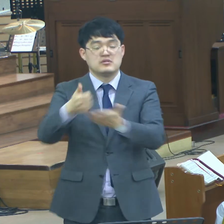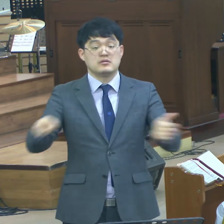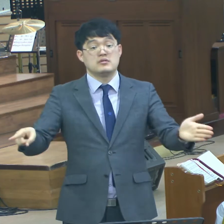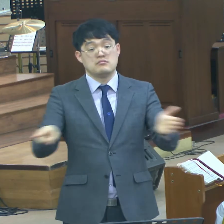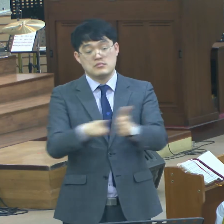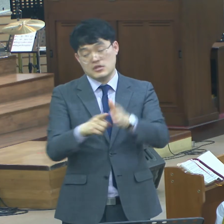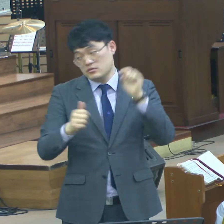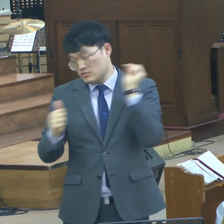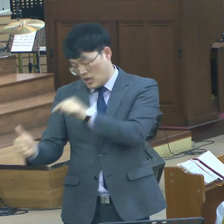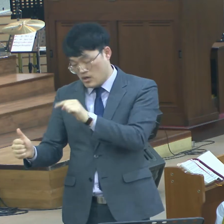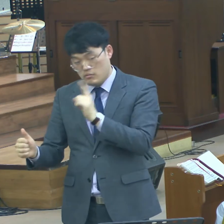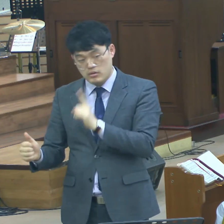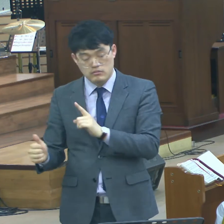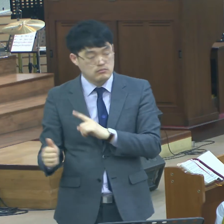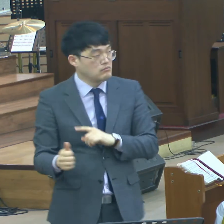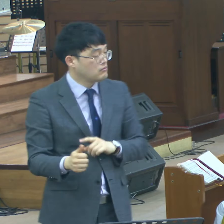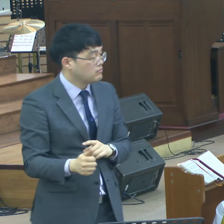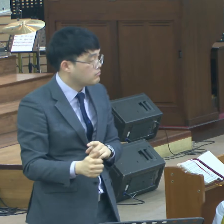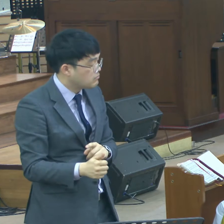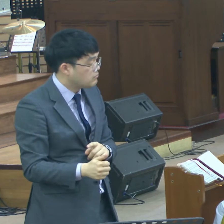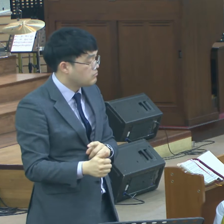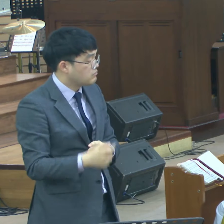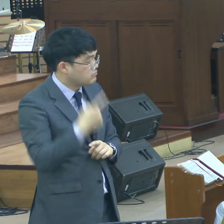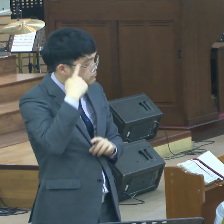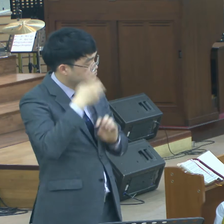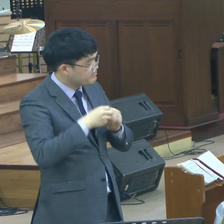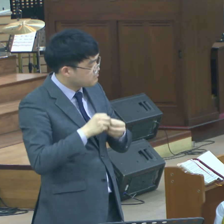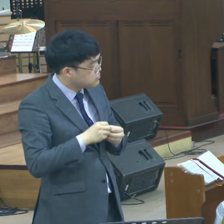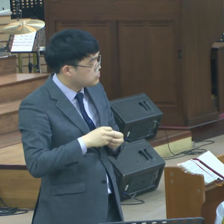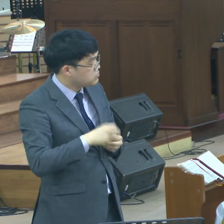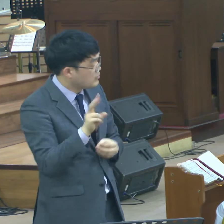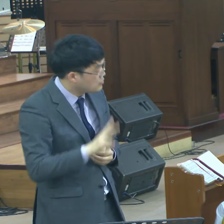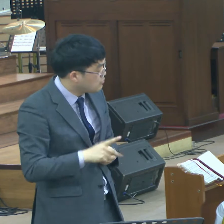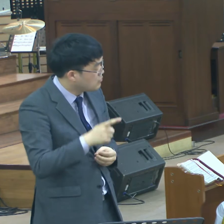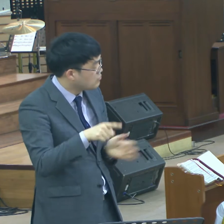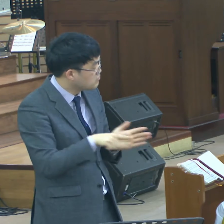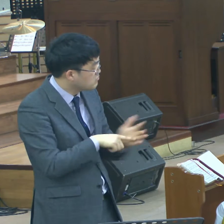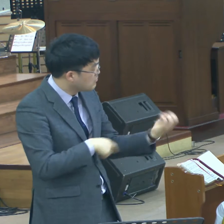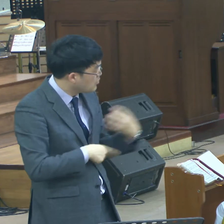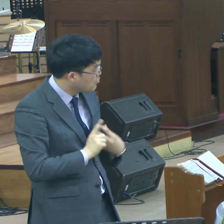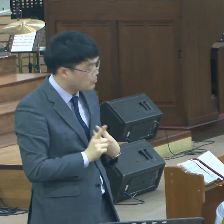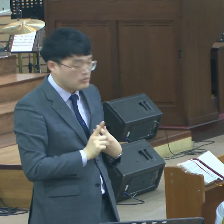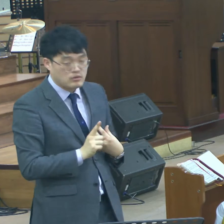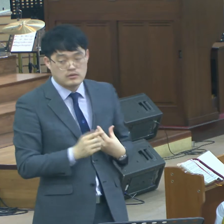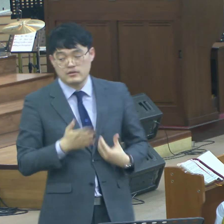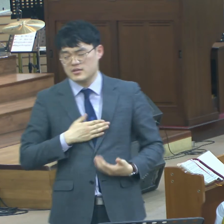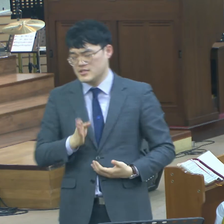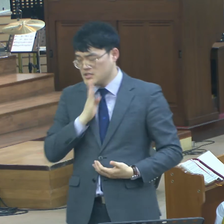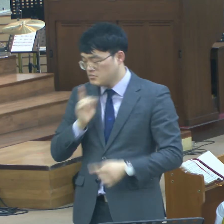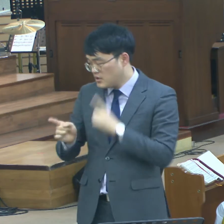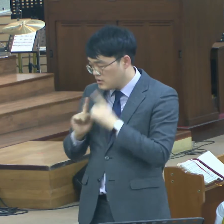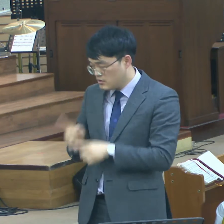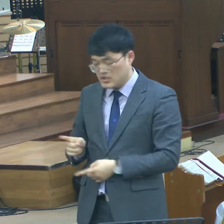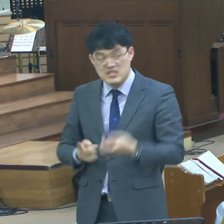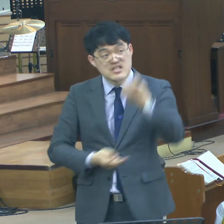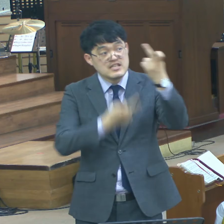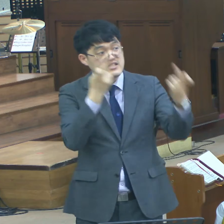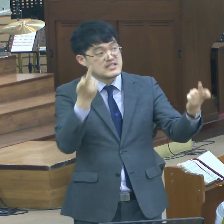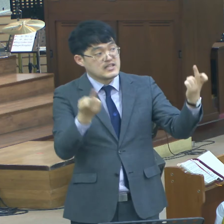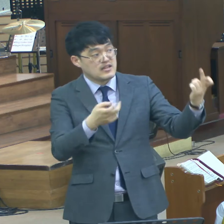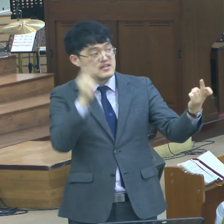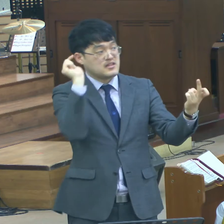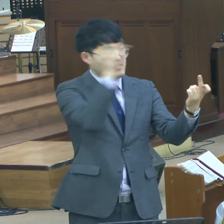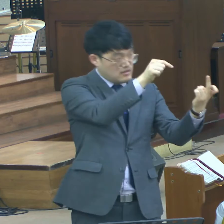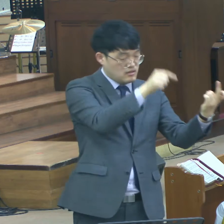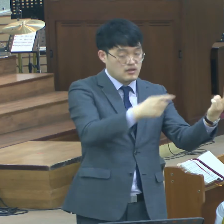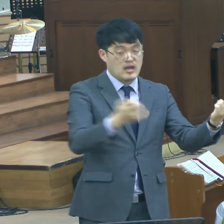갑자기 엉뚱하게 하나님을 믿으라 그랬어요. 내가 진실로 너에게 이르노니 누구든지 이 산더러 들려 바다에 던져지라 하며